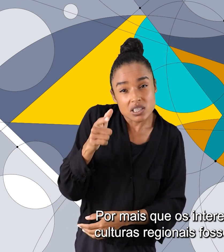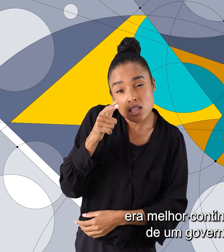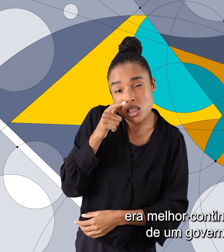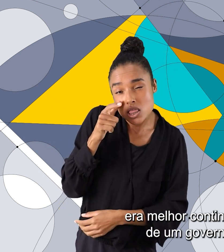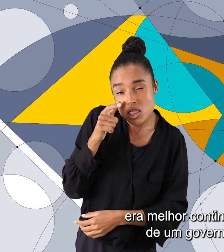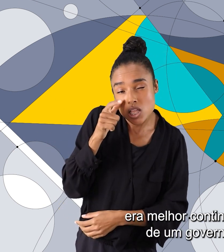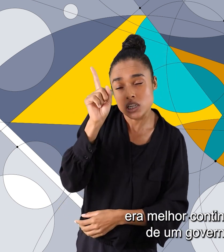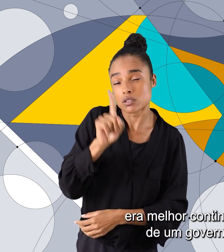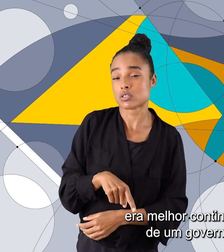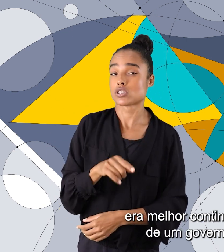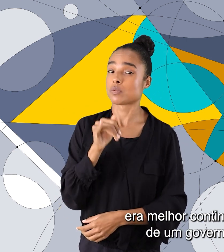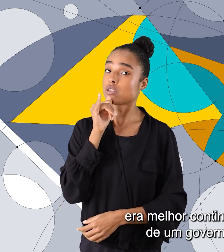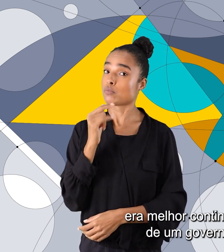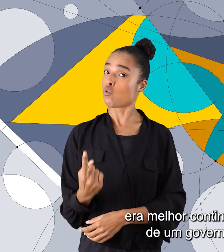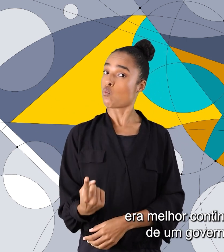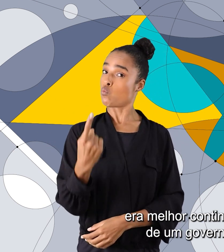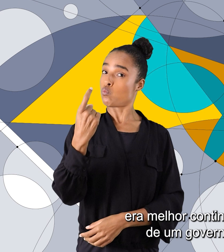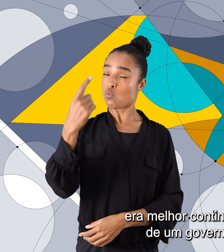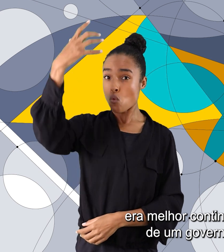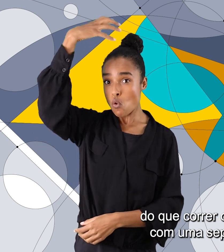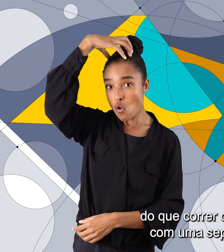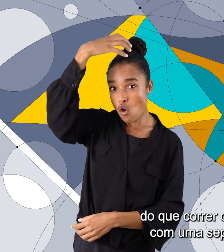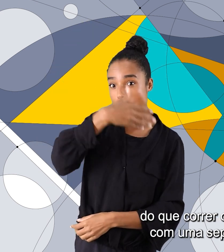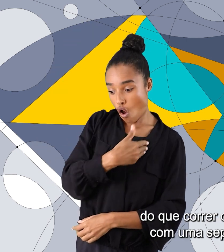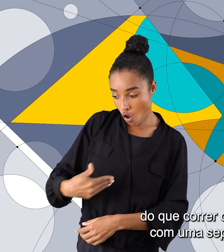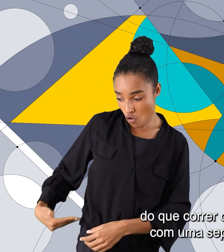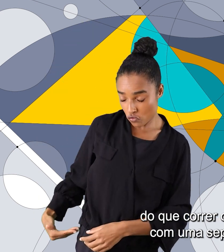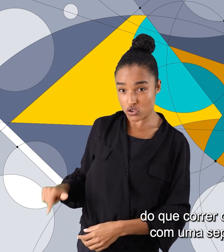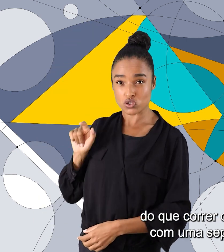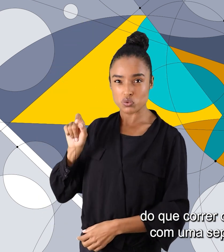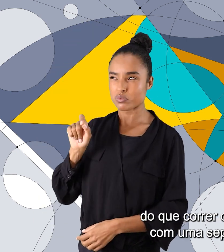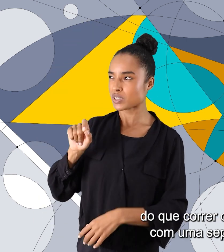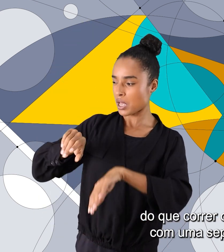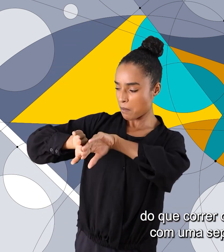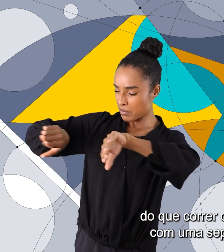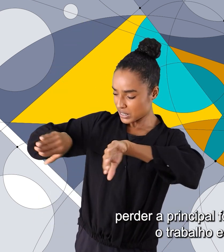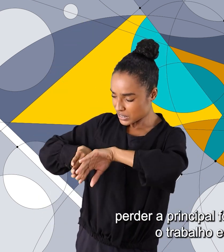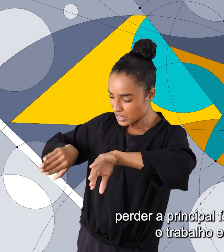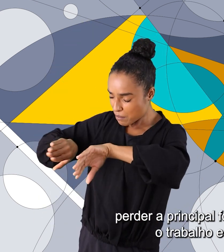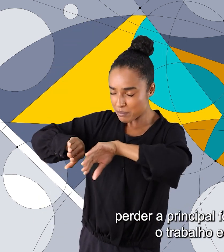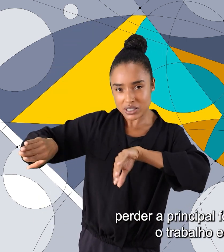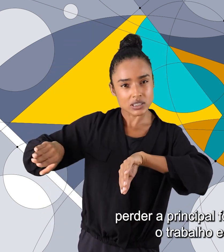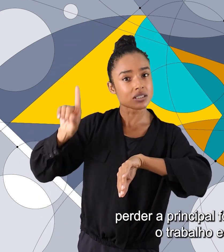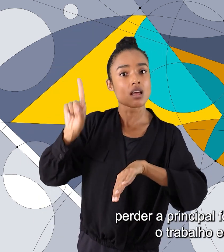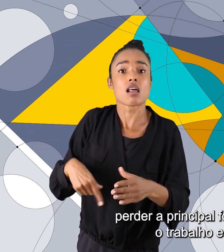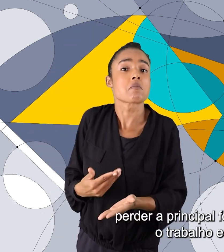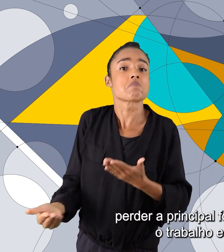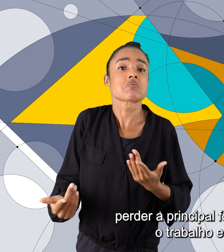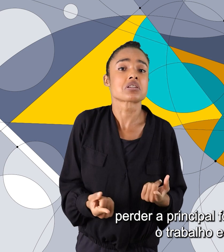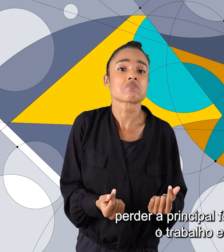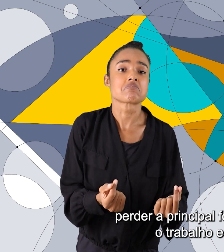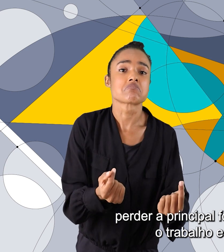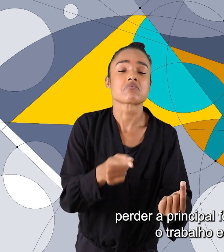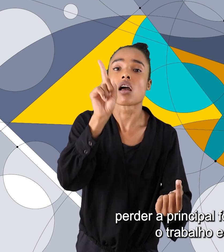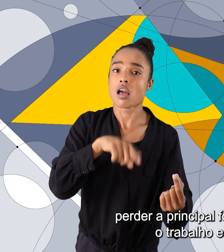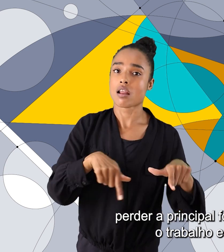diferentes, era melhor continuar embaixo de um governo central do que correr o risco de, com uma separação, perder a principal fonte de